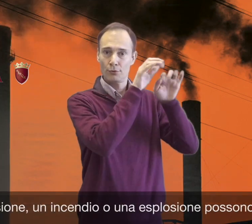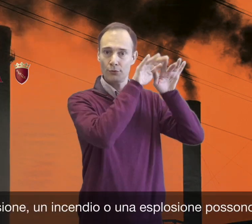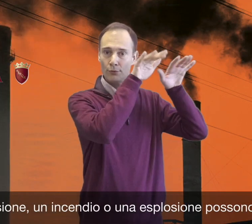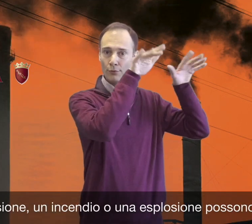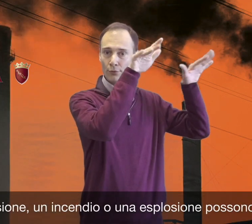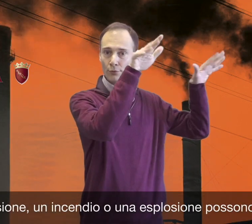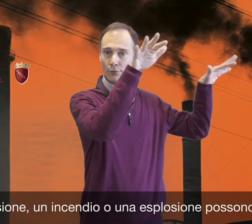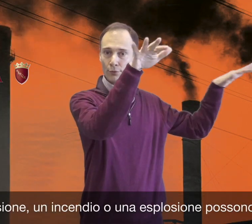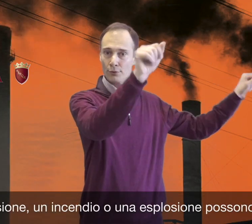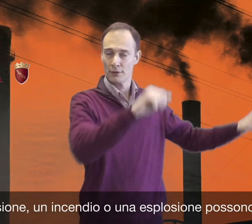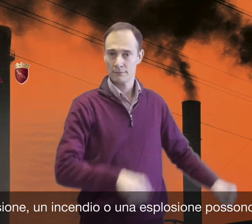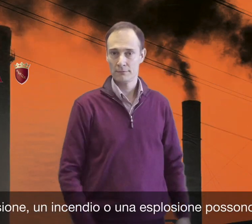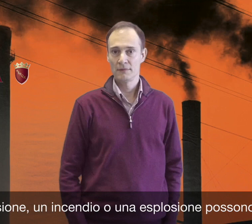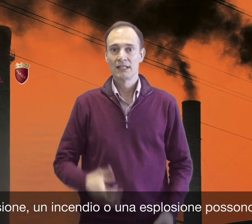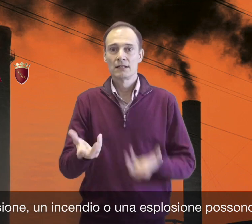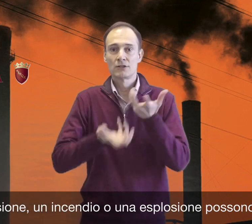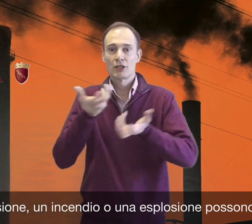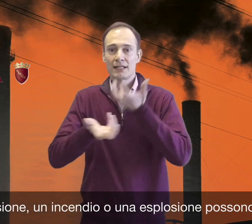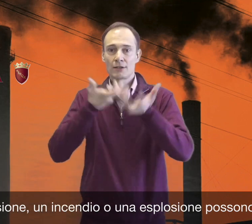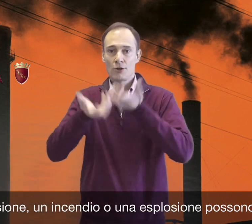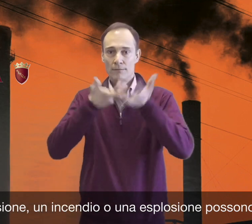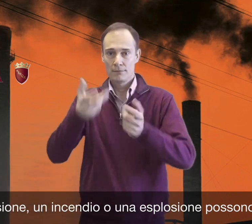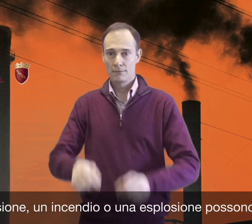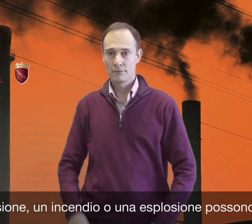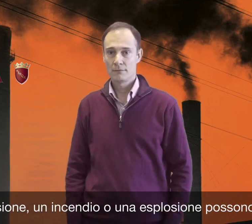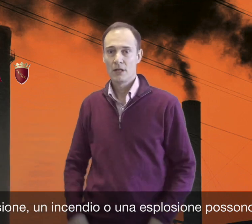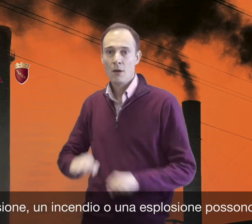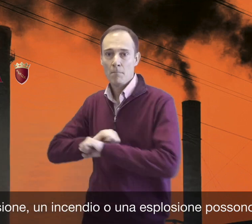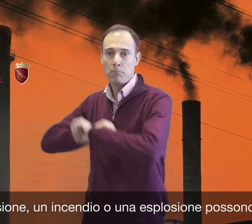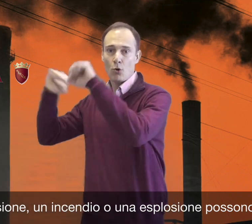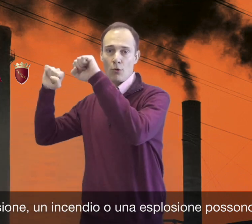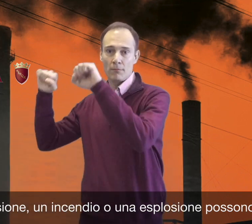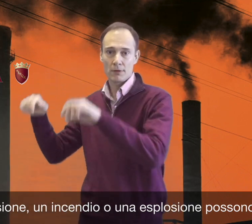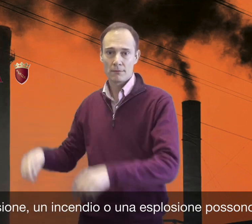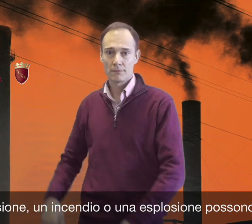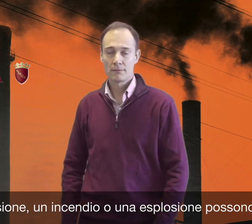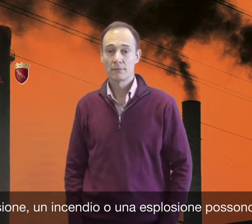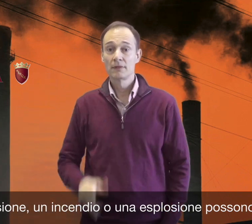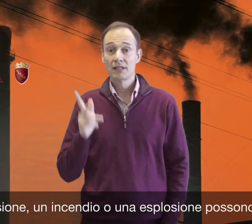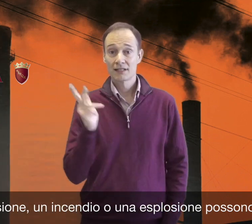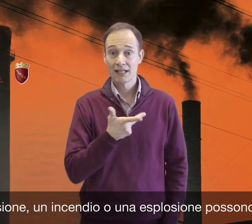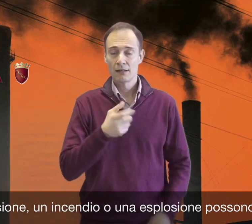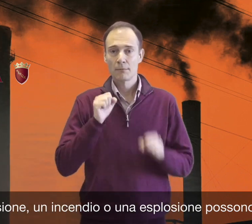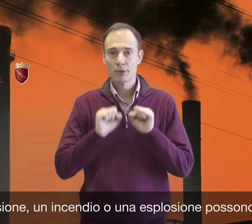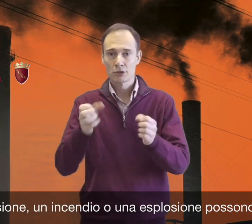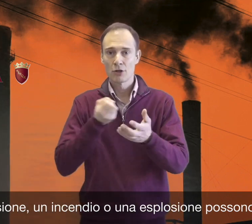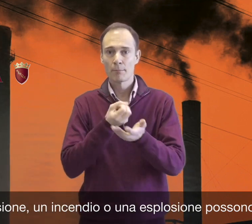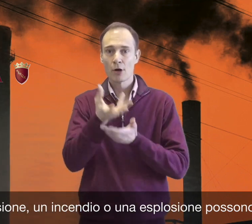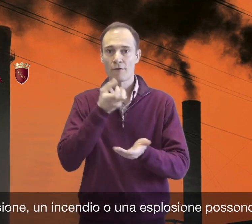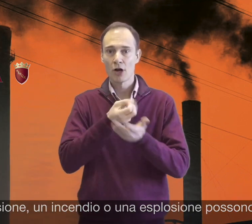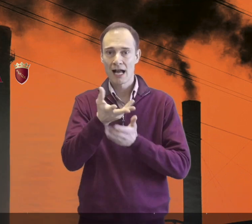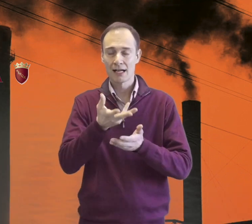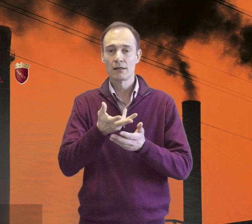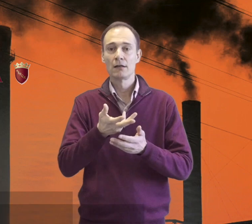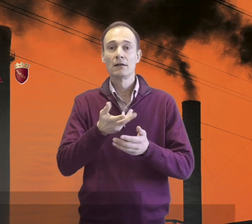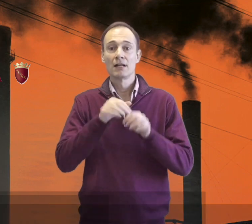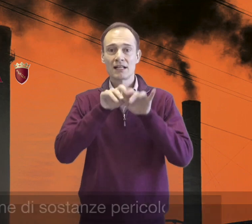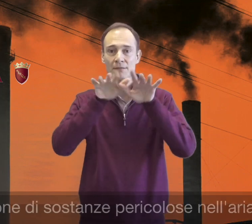una emissione un incendio o una esplosione possono provocare la diffusione